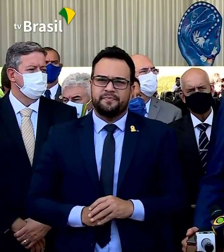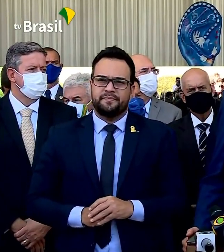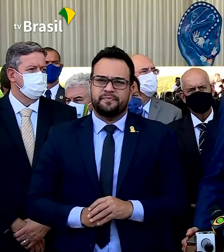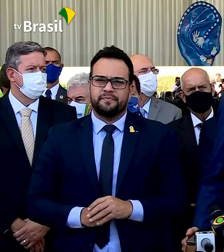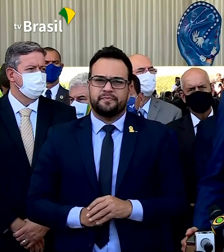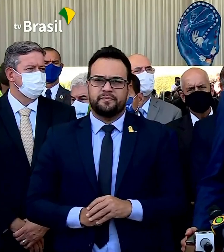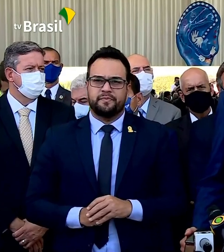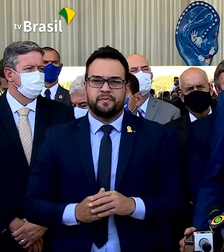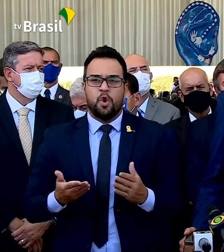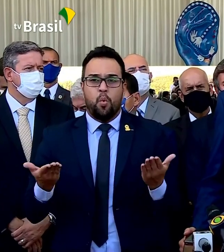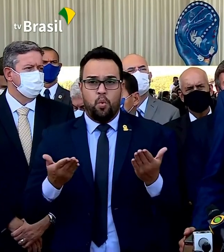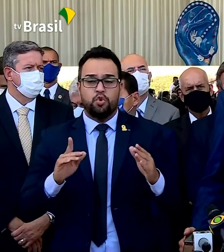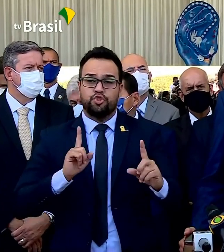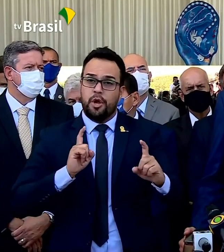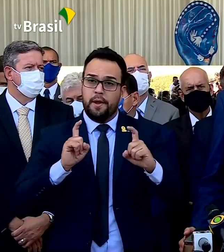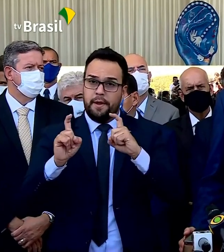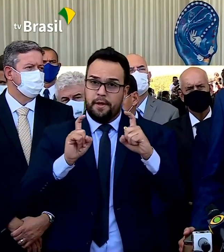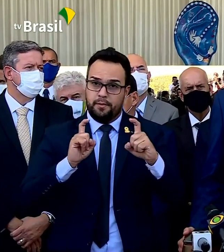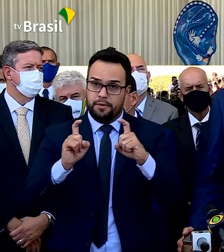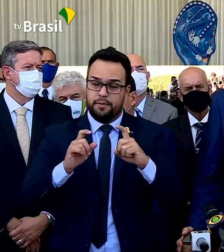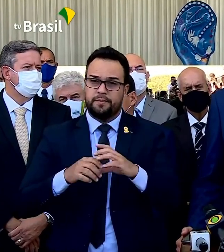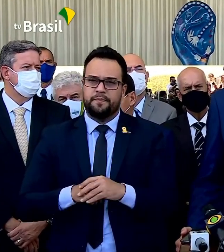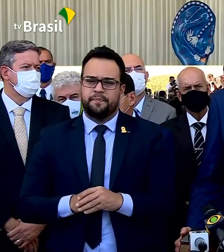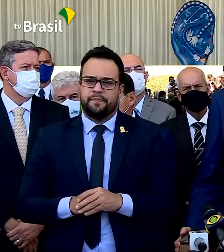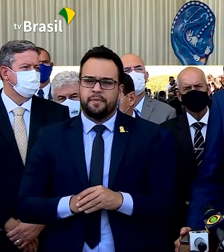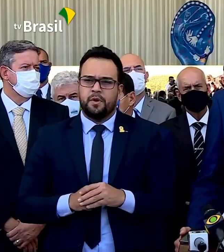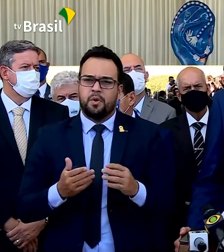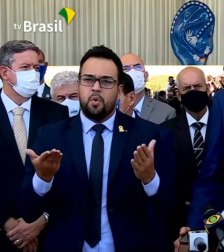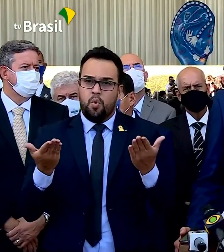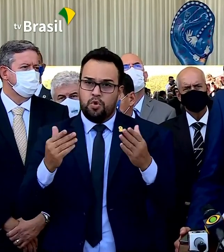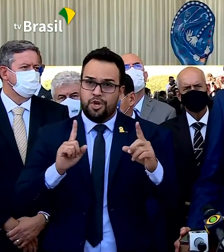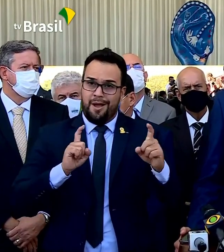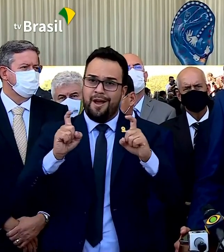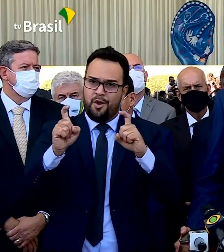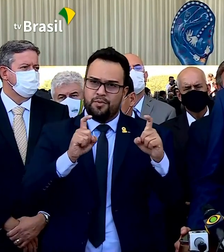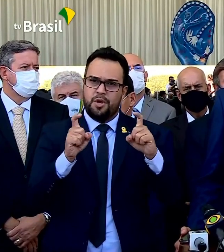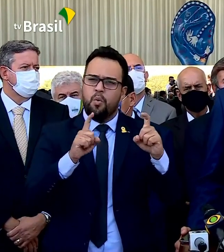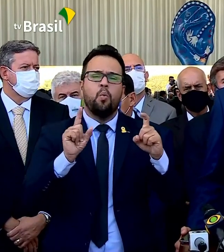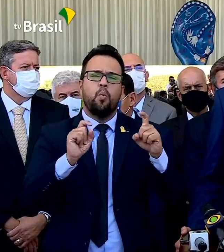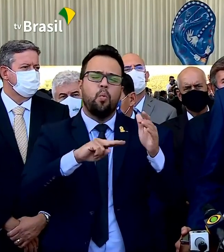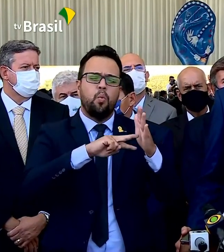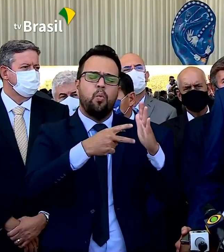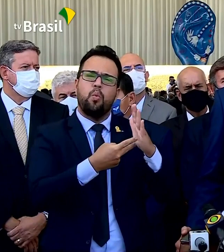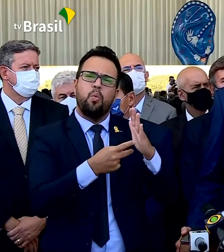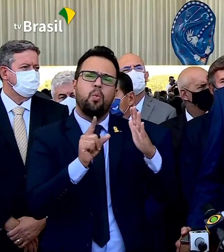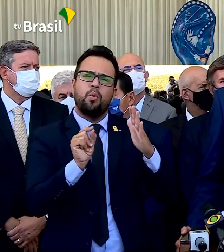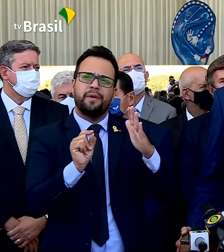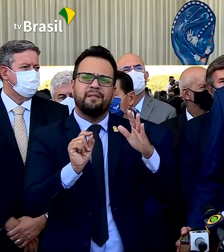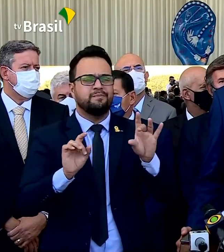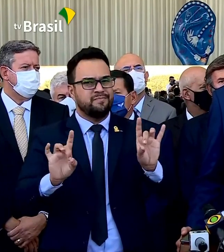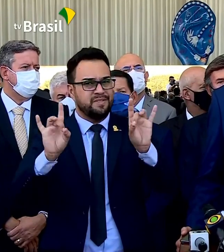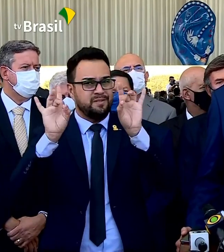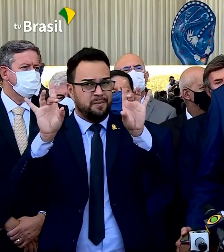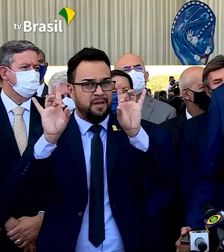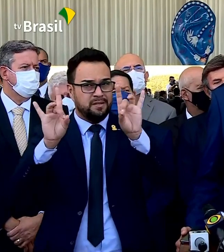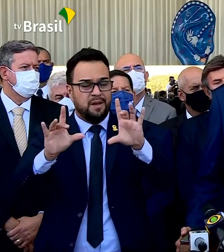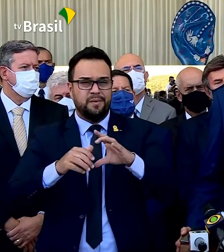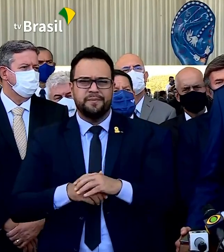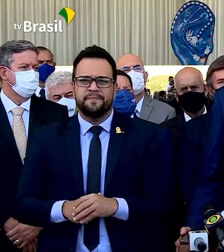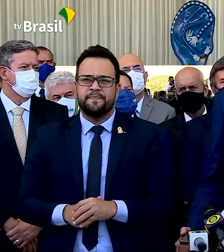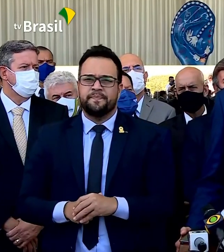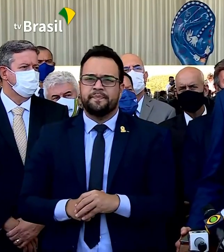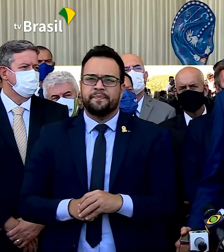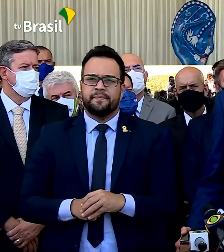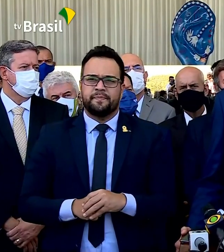A reunião de hoje, ela teve um significado especial. Até porque, sob